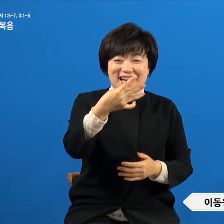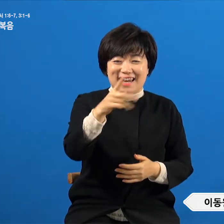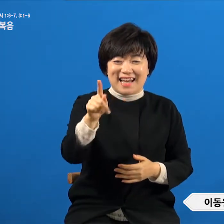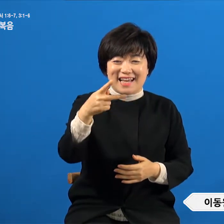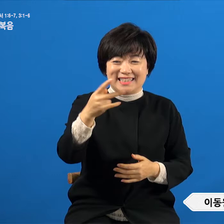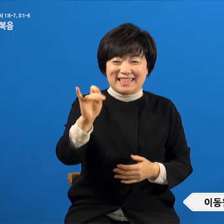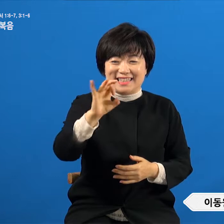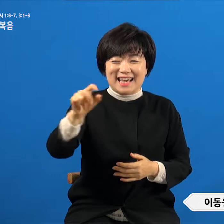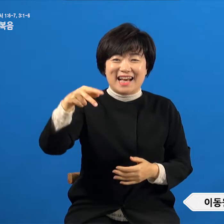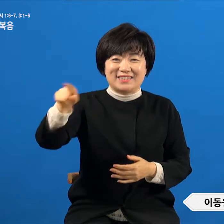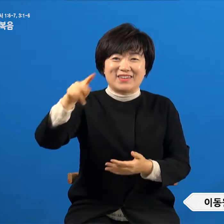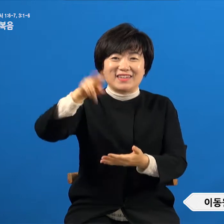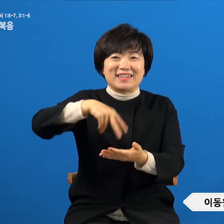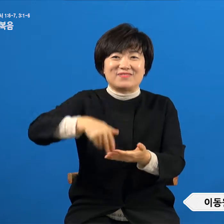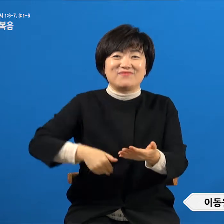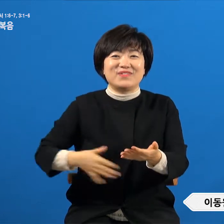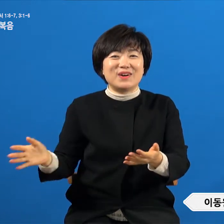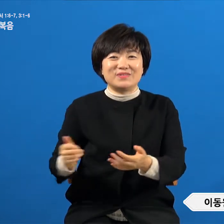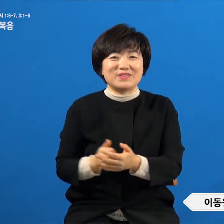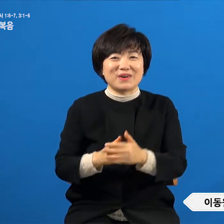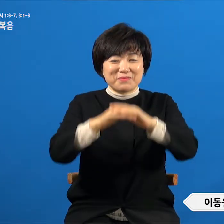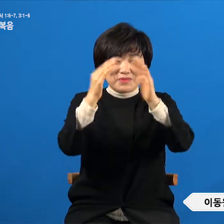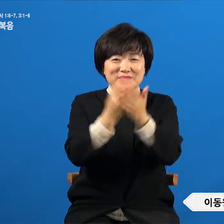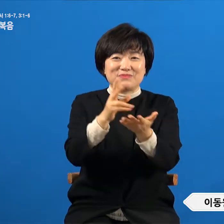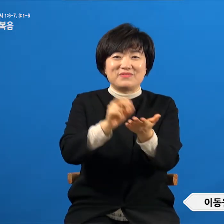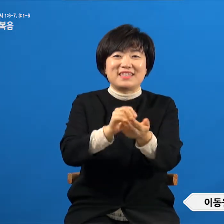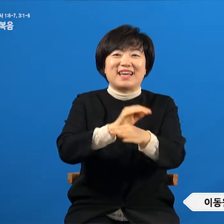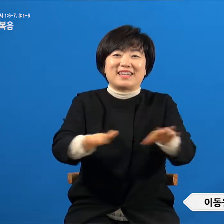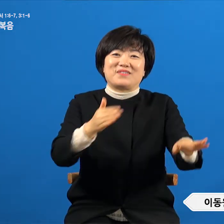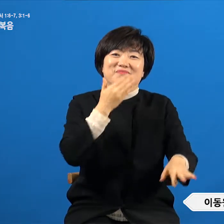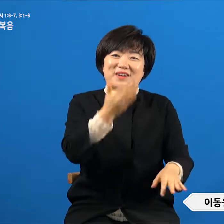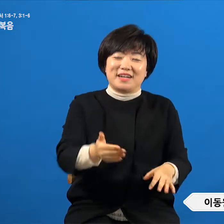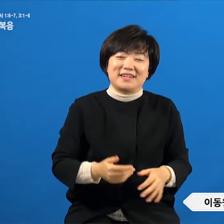네. 성령 충만하면 모든 문제가 다 해결돼요. 네.